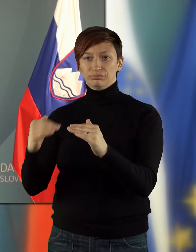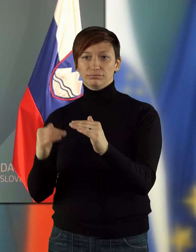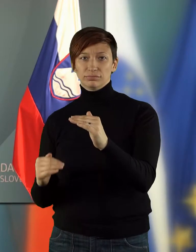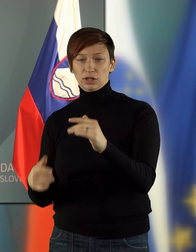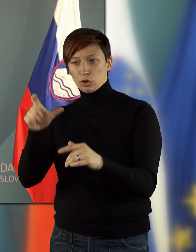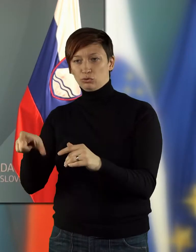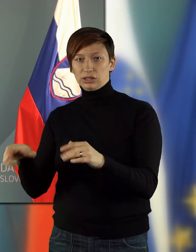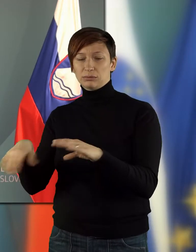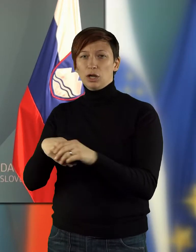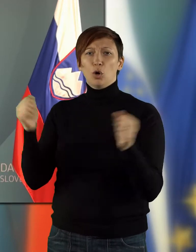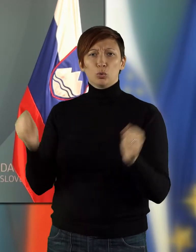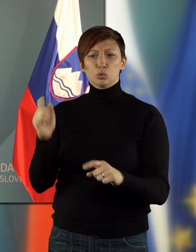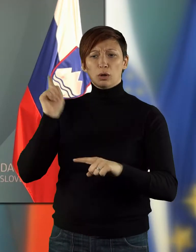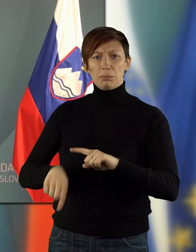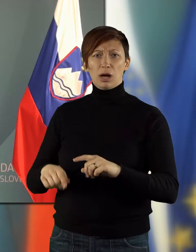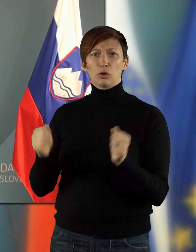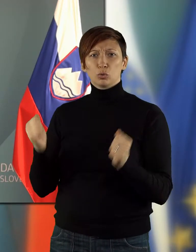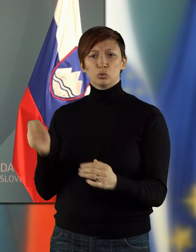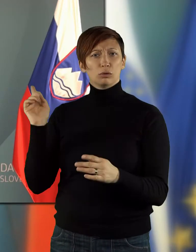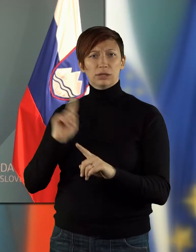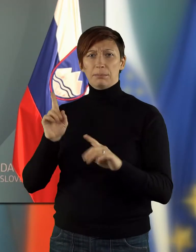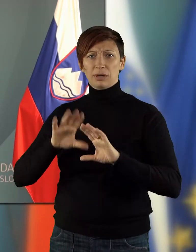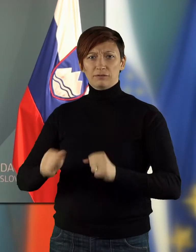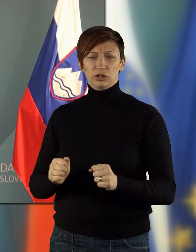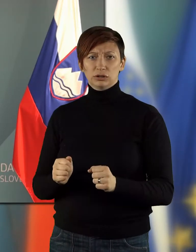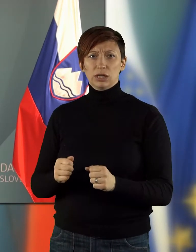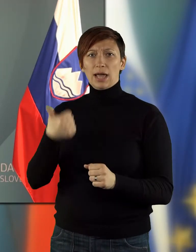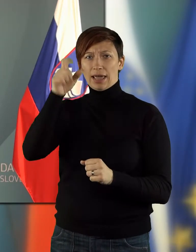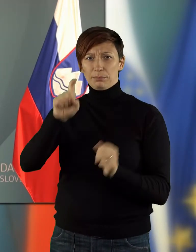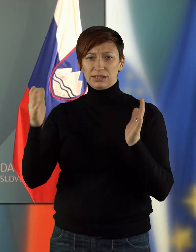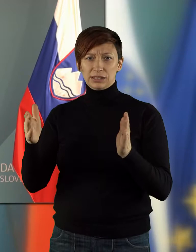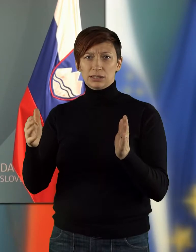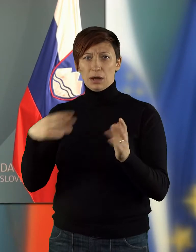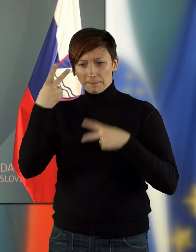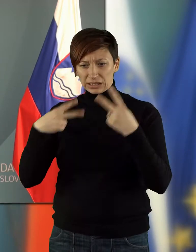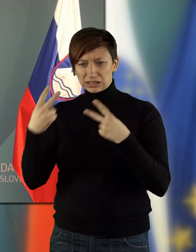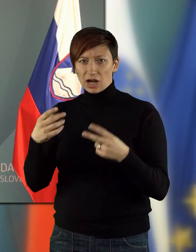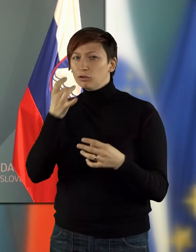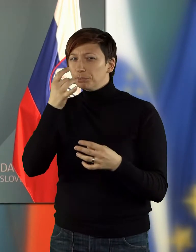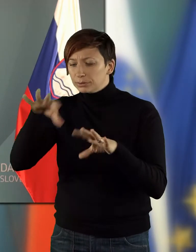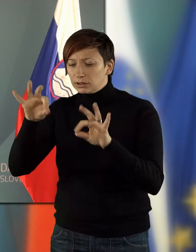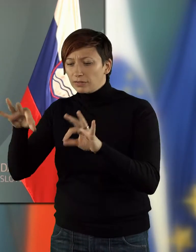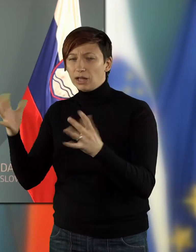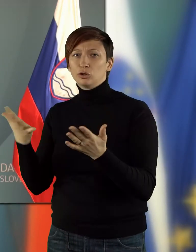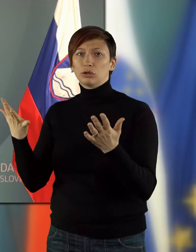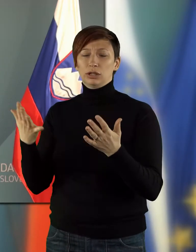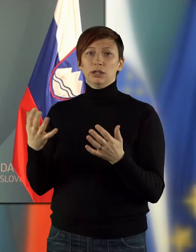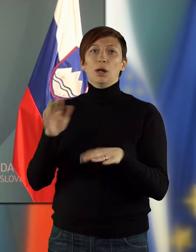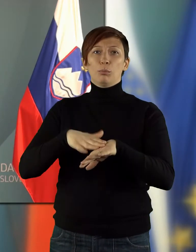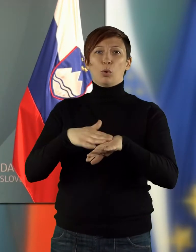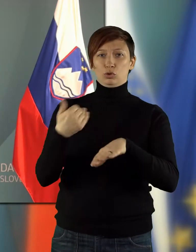napako, morda kakšno hujšo nepravilnost in zato sem zahteval to preiskavo. V roku meseca nisem rekel ministrici, mi